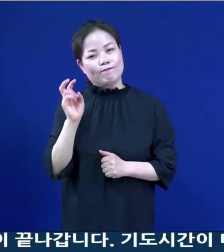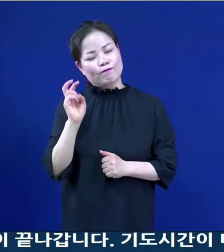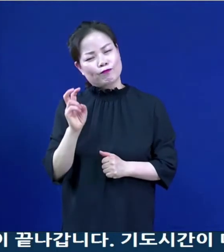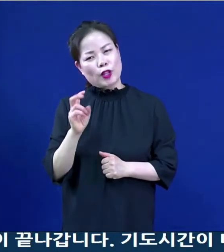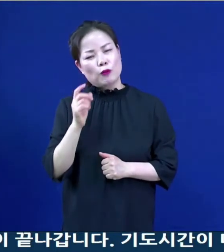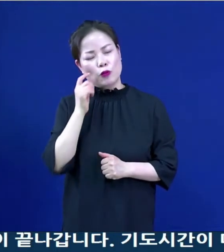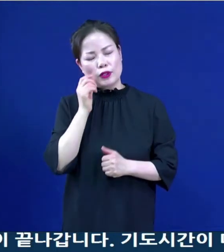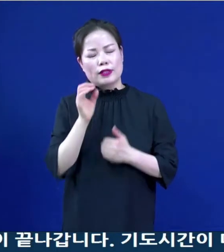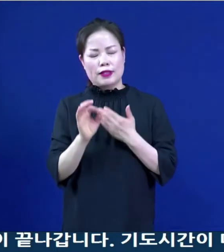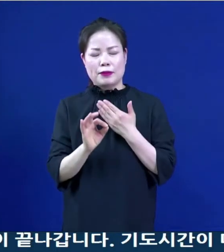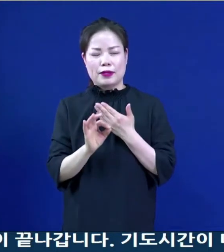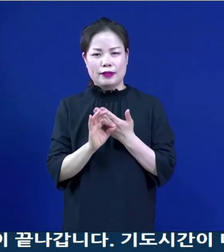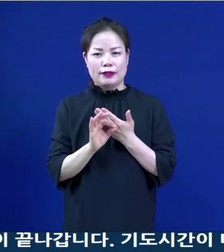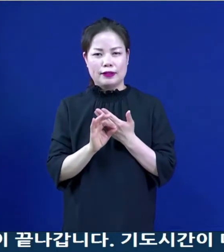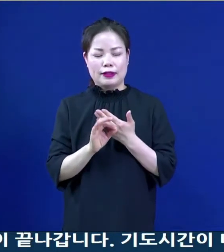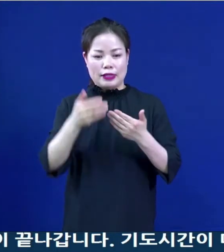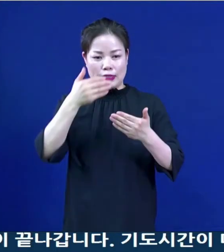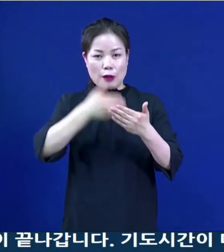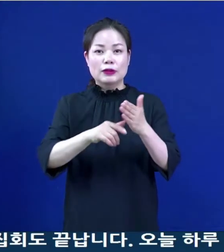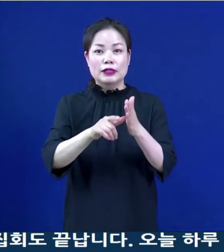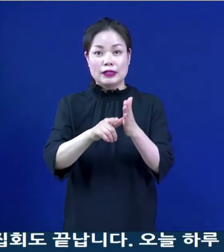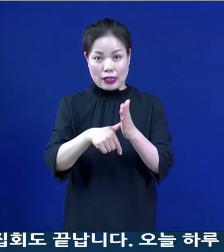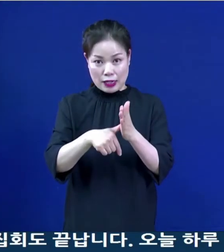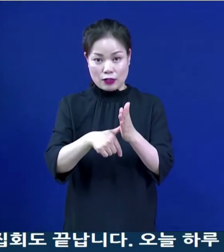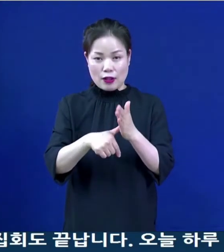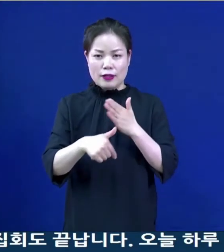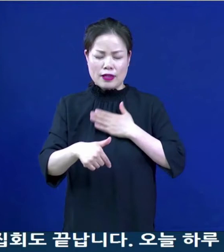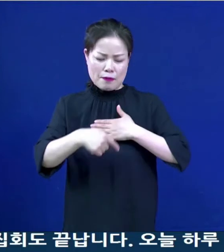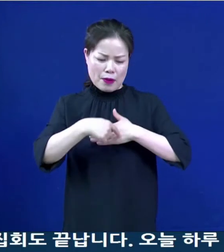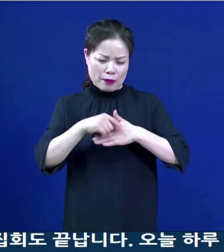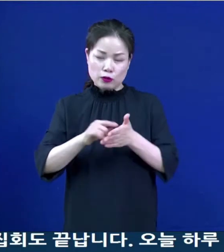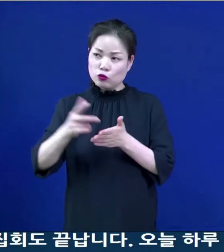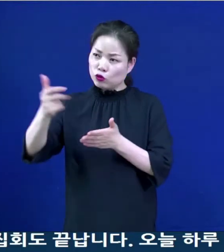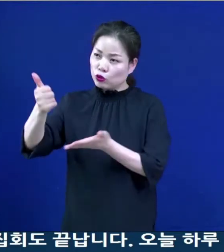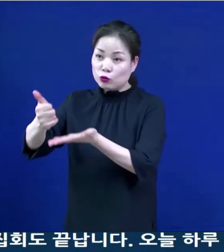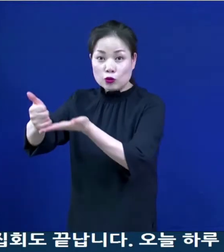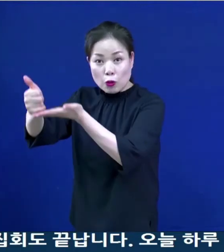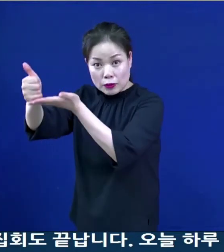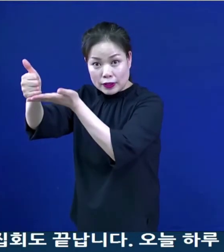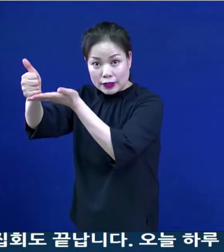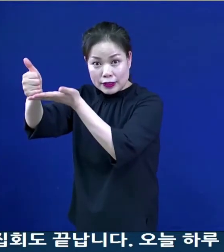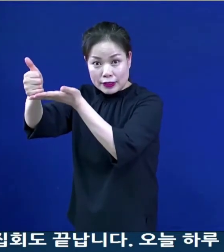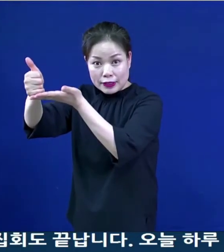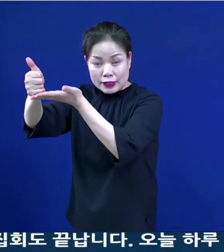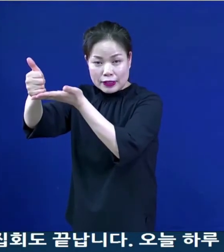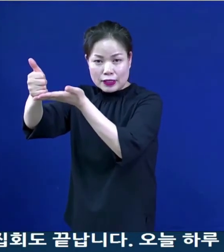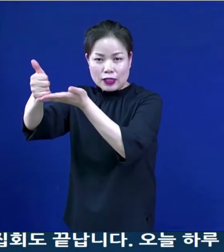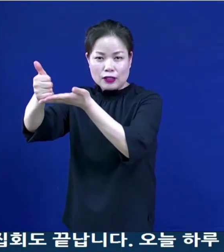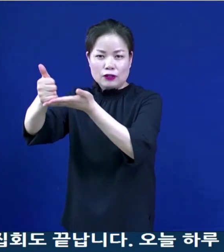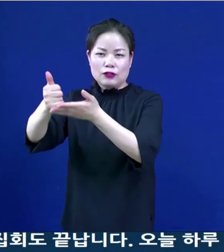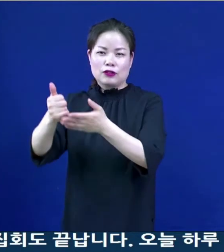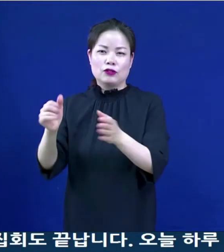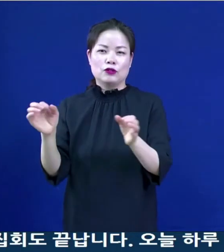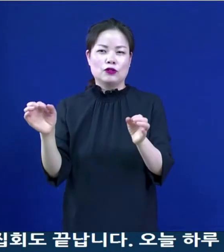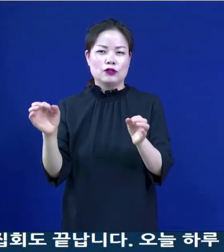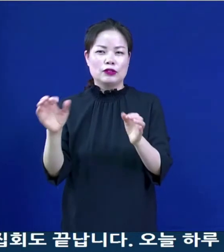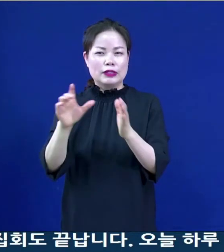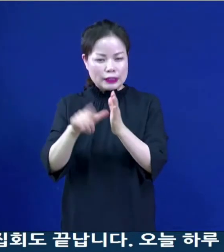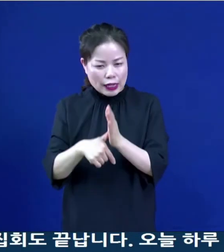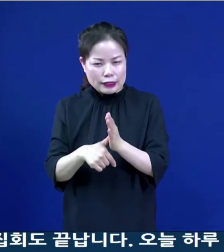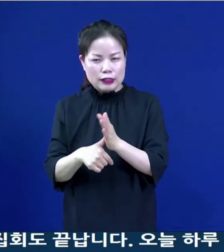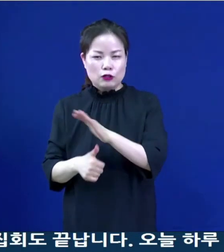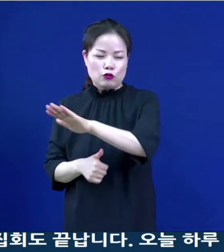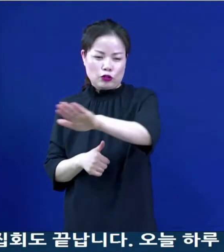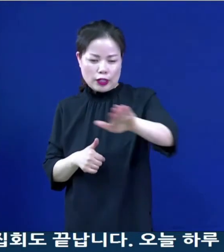그러지 못했다면 이제 남은 이 시간이라도 내 마음으로 우리 주님을 높이는 이 순간이 꼭 내